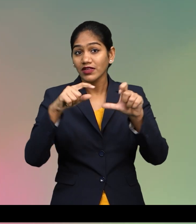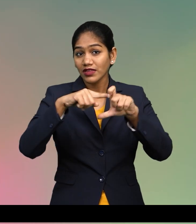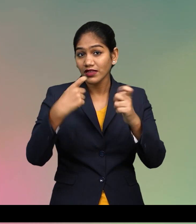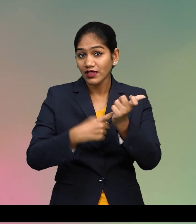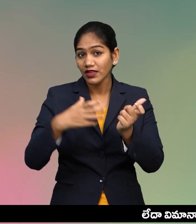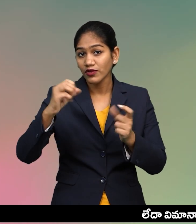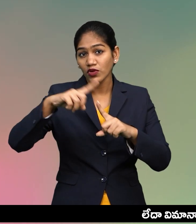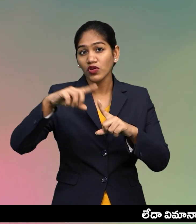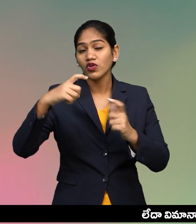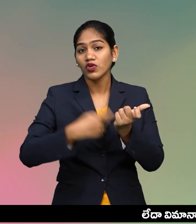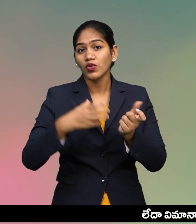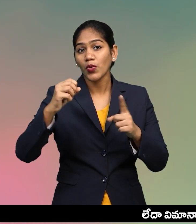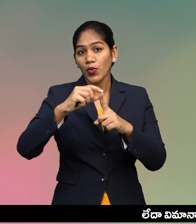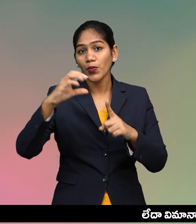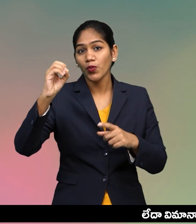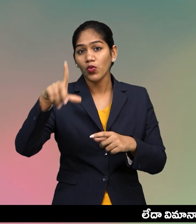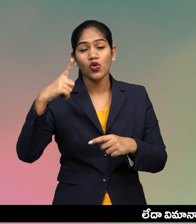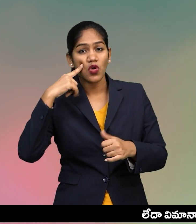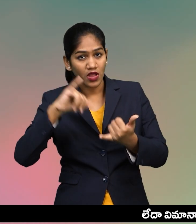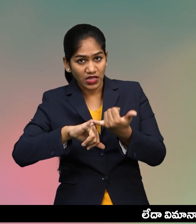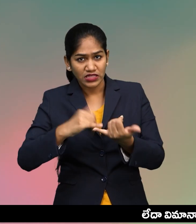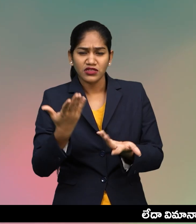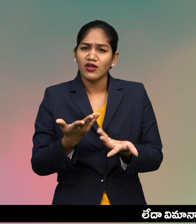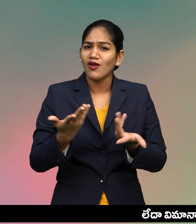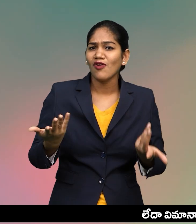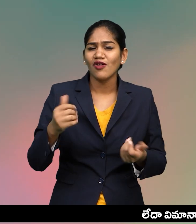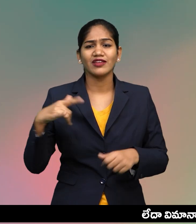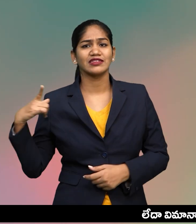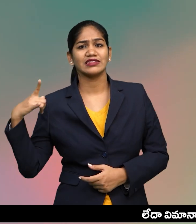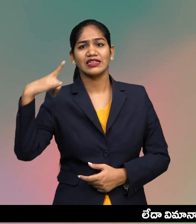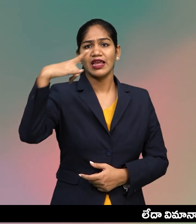ఏరోట్రోపోలిస్ లేదా విమానాశ్రయ నగరం అని పేరు పెట్టారు.